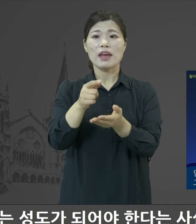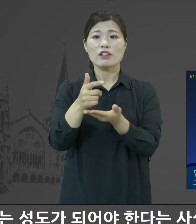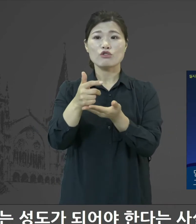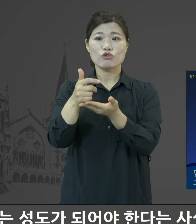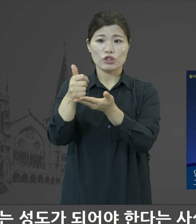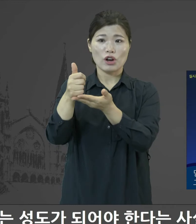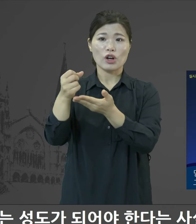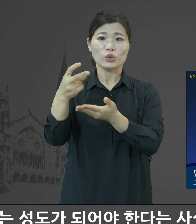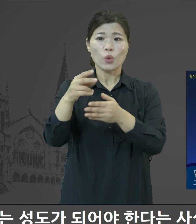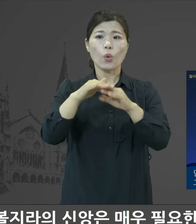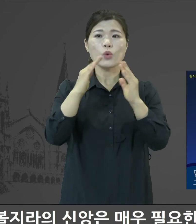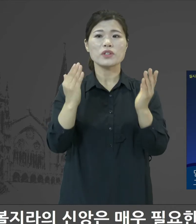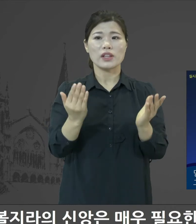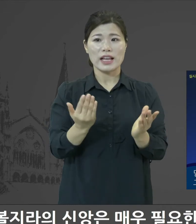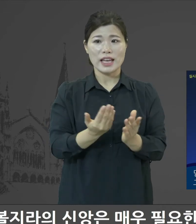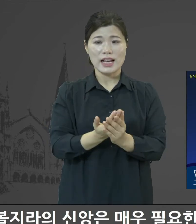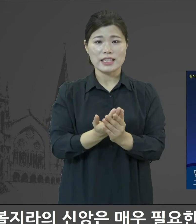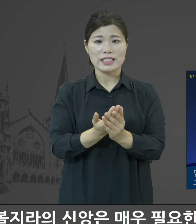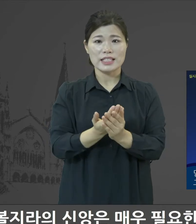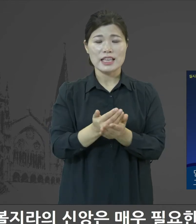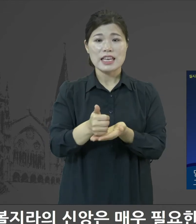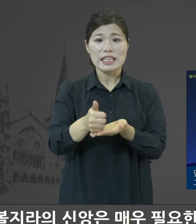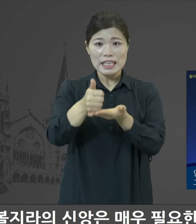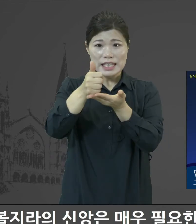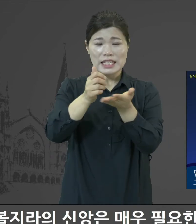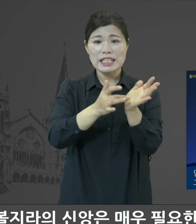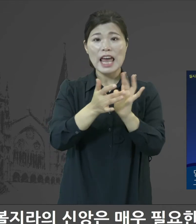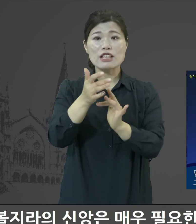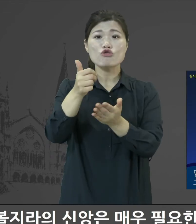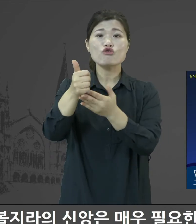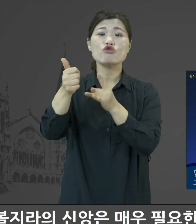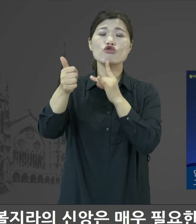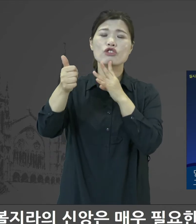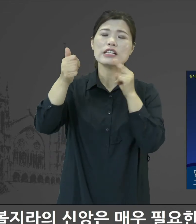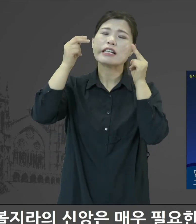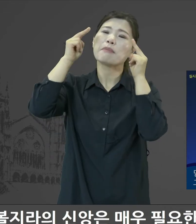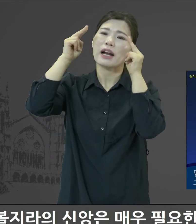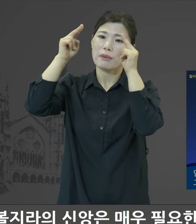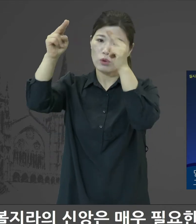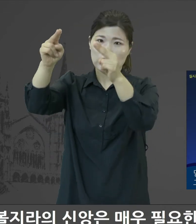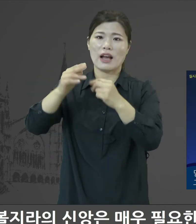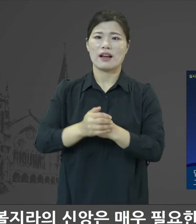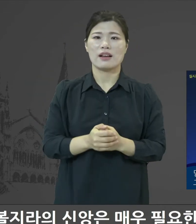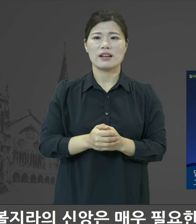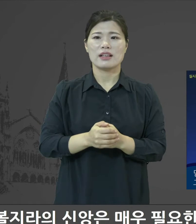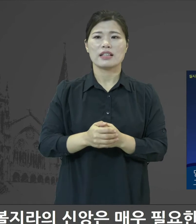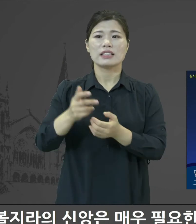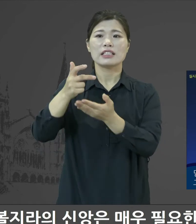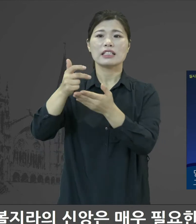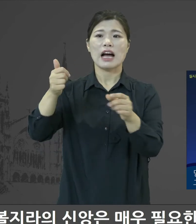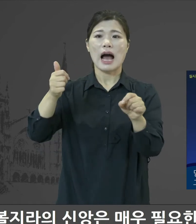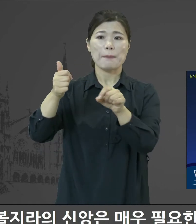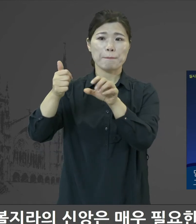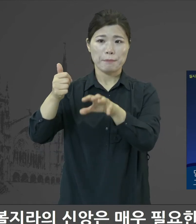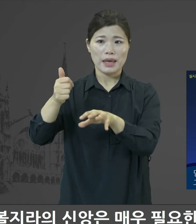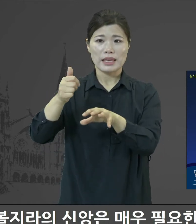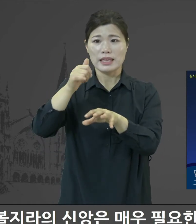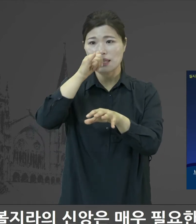주요 또 온전하게 하시는 이인 예수를 바라보자. 그는 그 앞에 있는 기쁨을